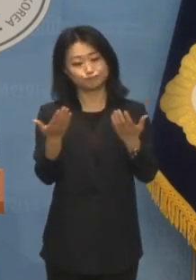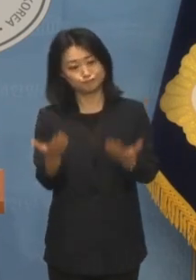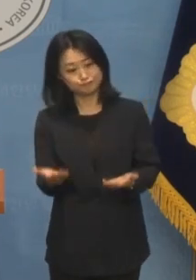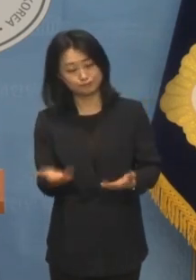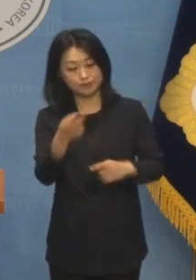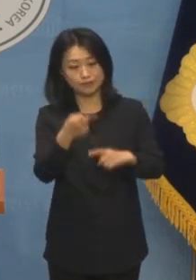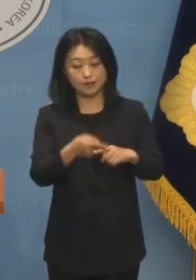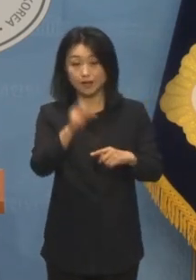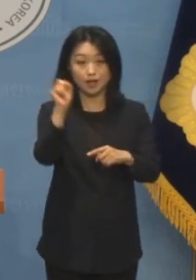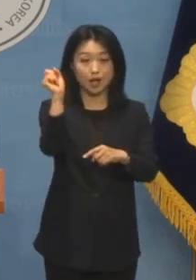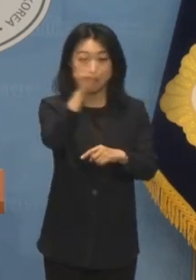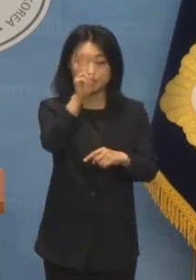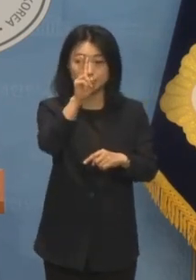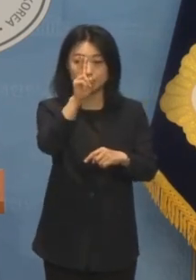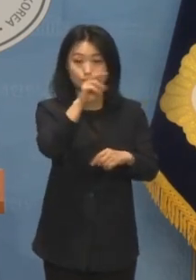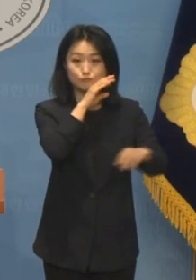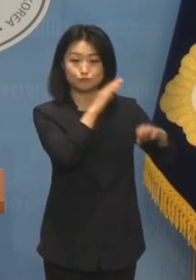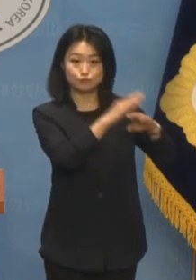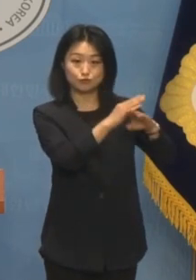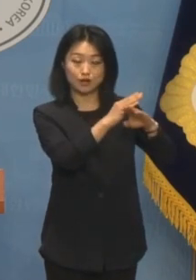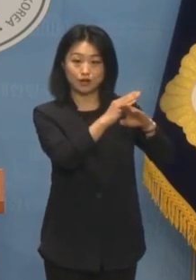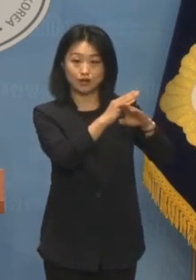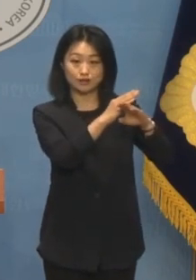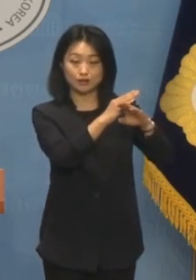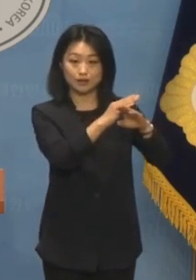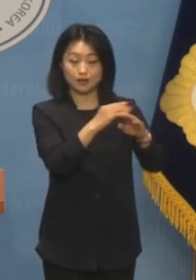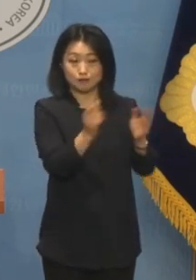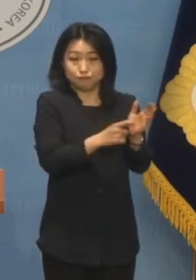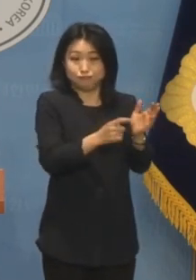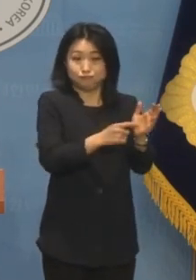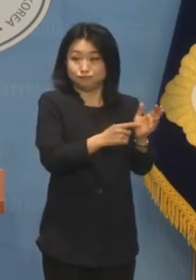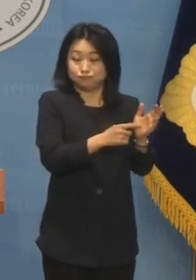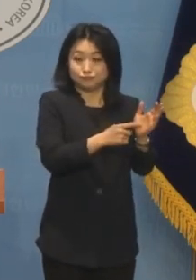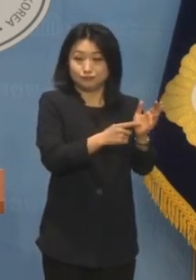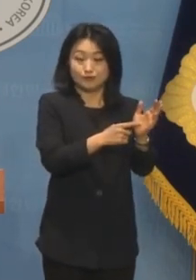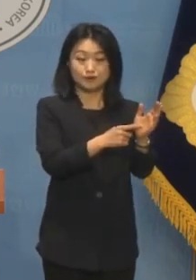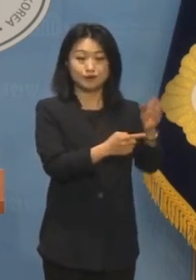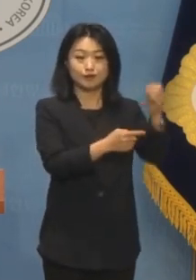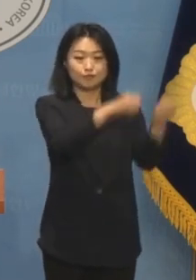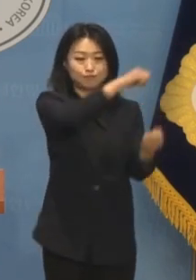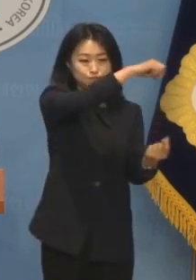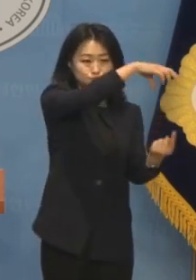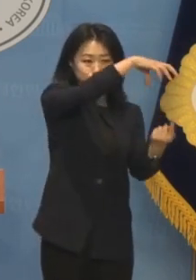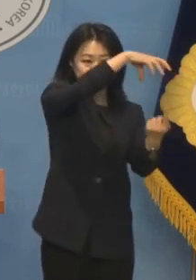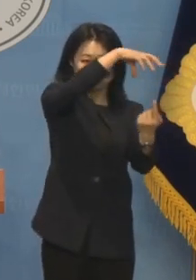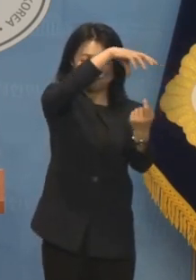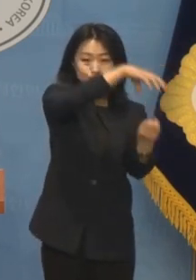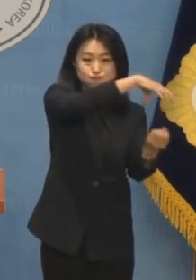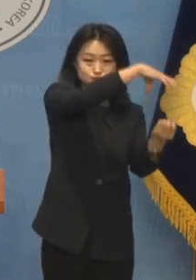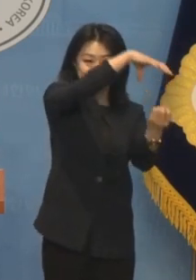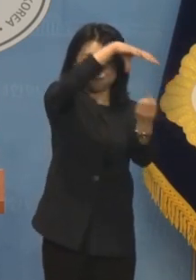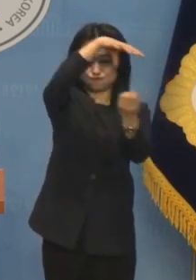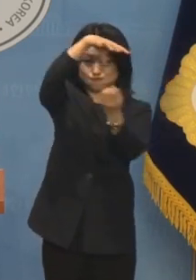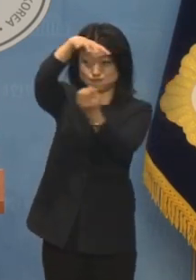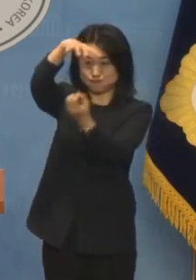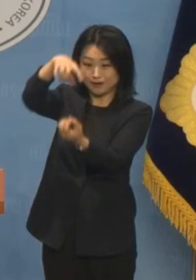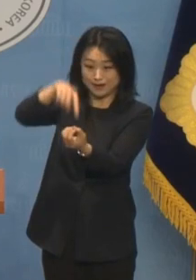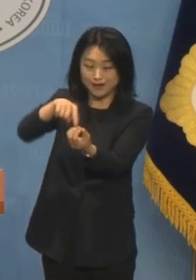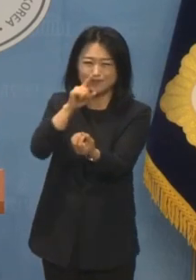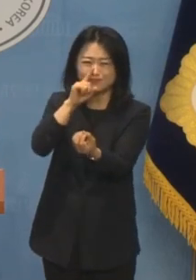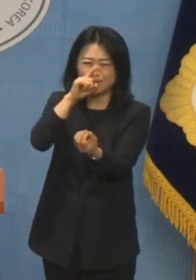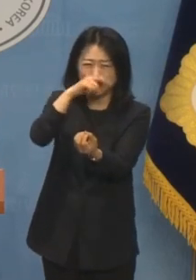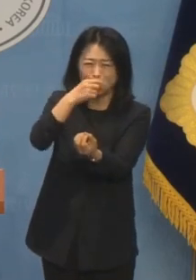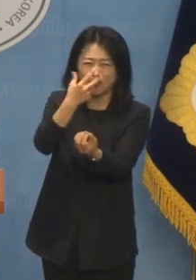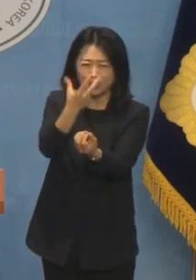문자로 불안에 떨어야 했습니다. 전국 곳곳으로 오물풍선이 날아왔기 때문입니다. 우리나라는